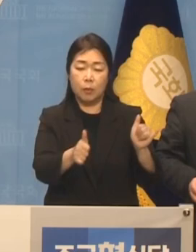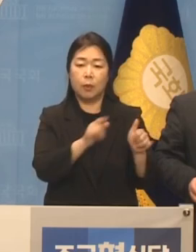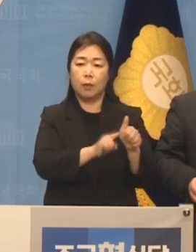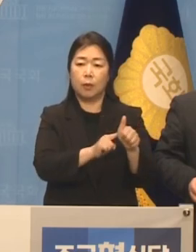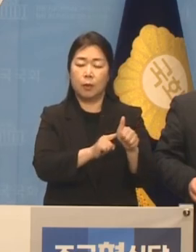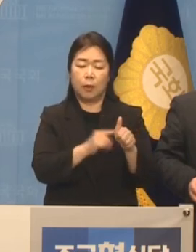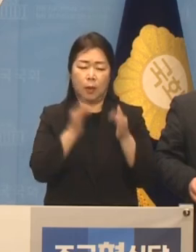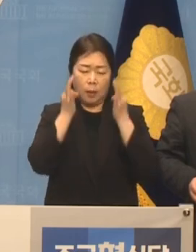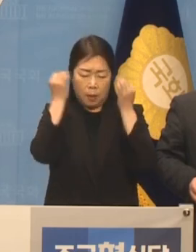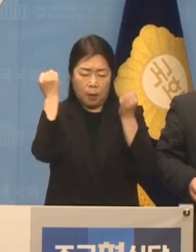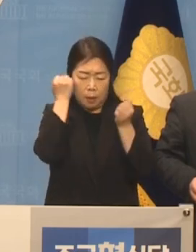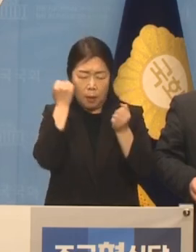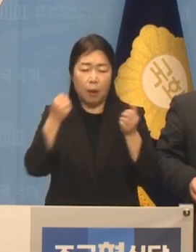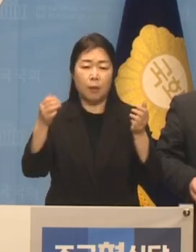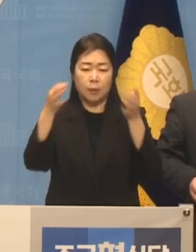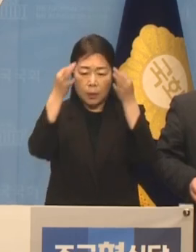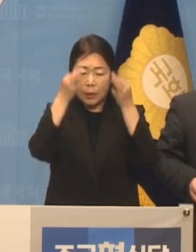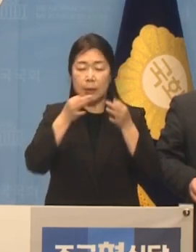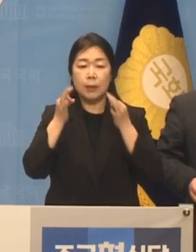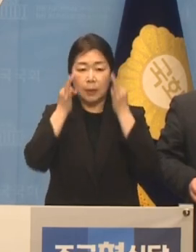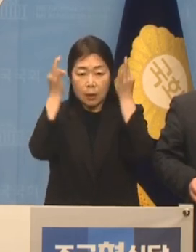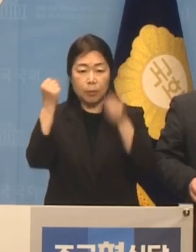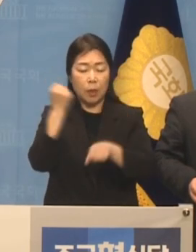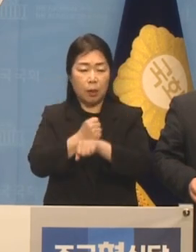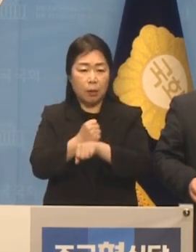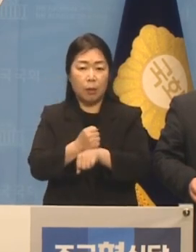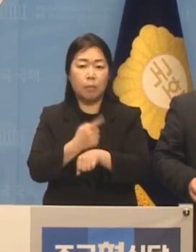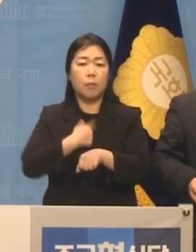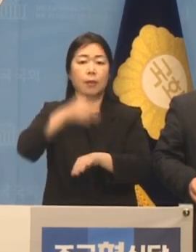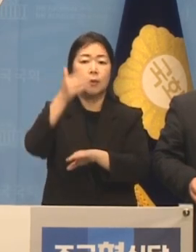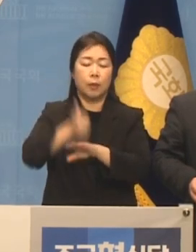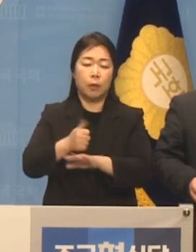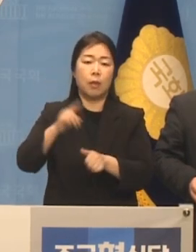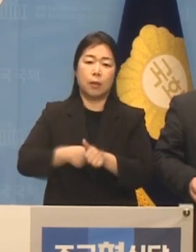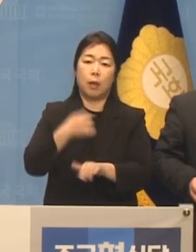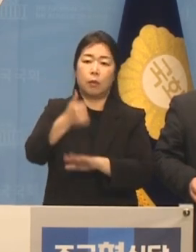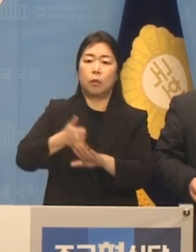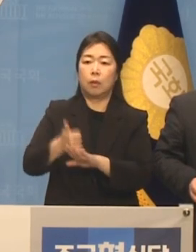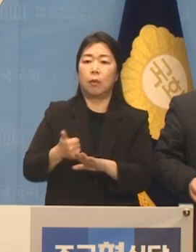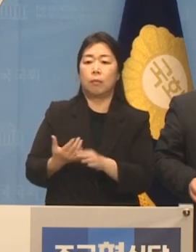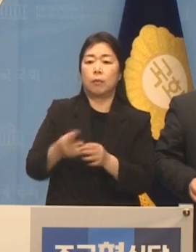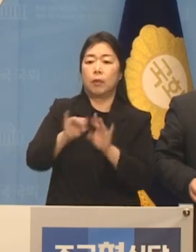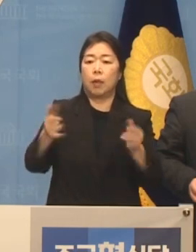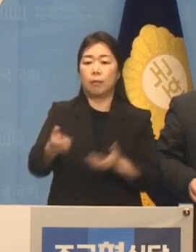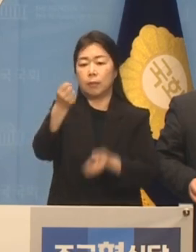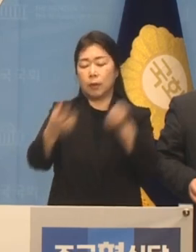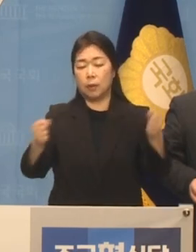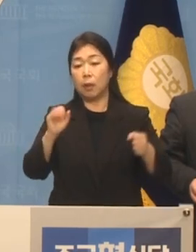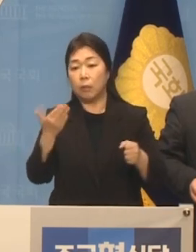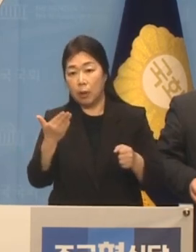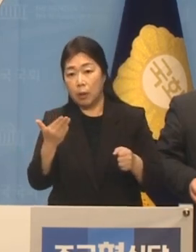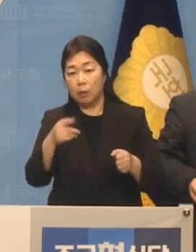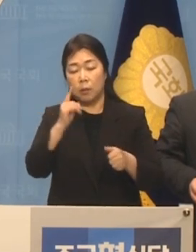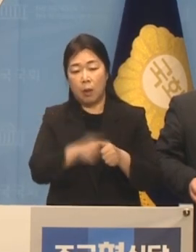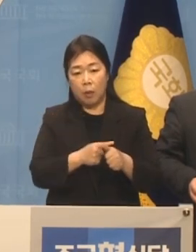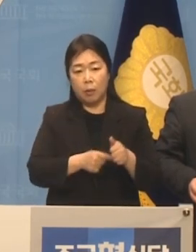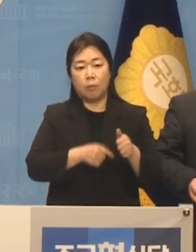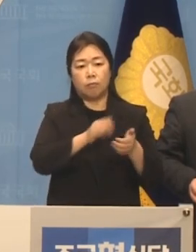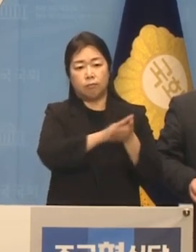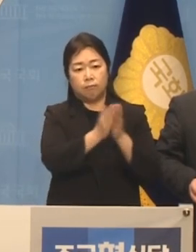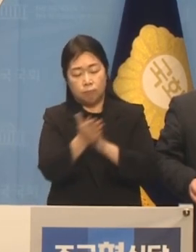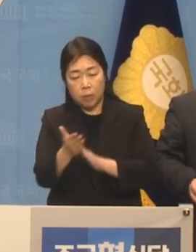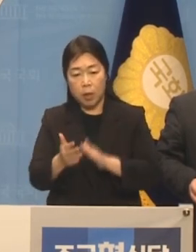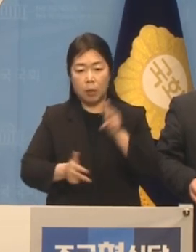농지개혁으로 위대한 자영농사회가 되었고 그것을 기반으로 산업화에 성공할 수 있었습니다. 그러나 도시화와